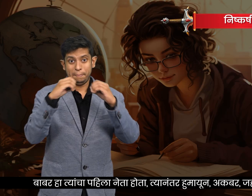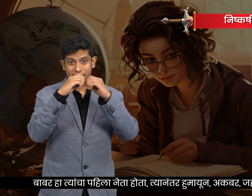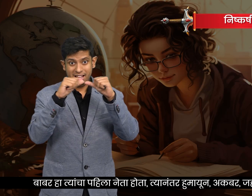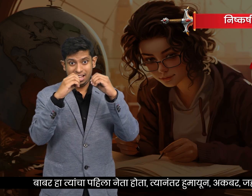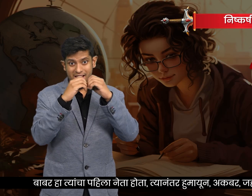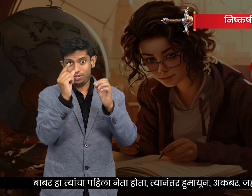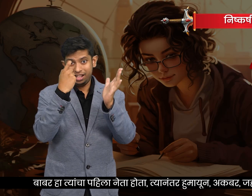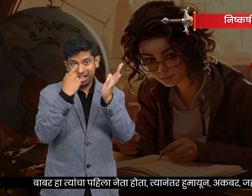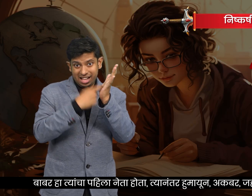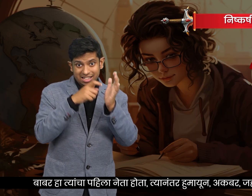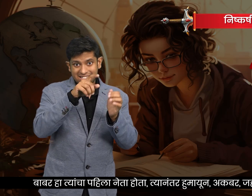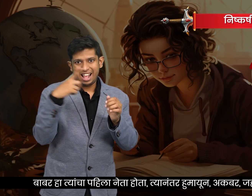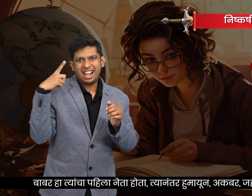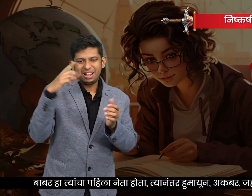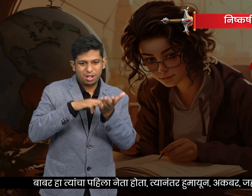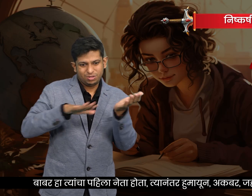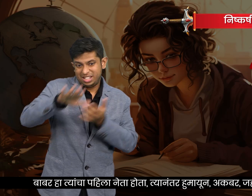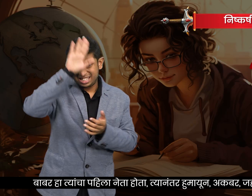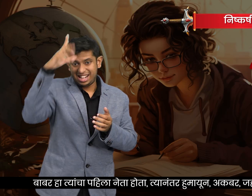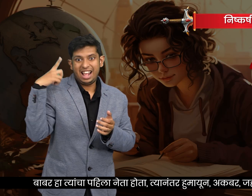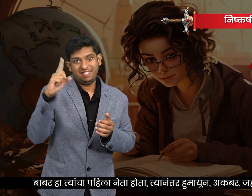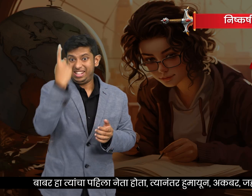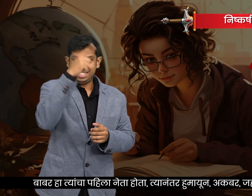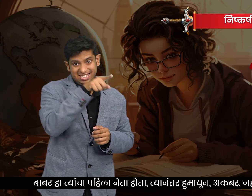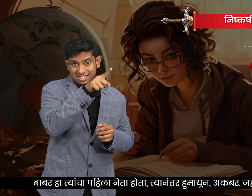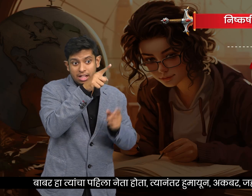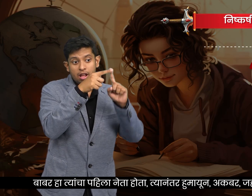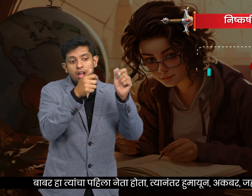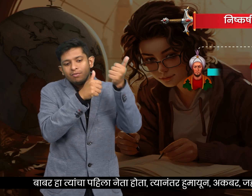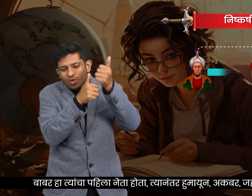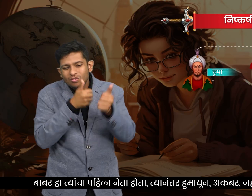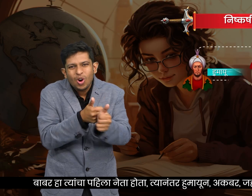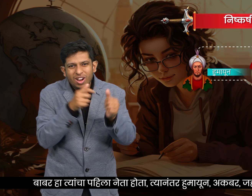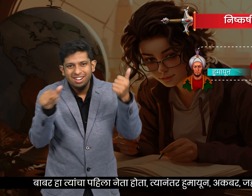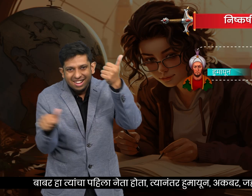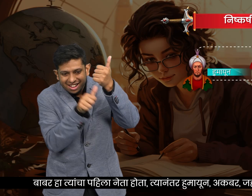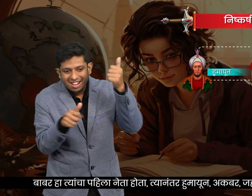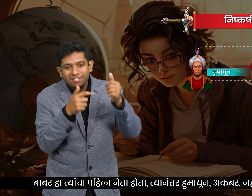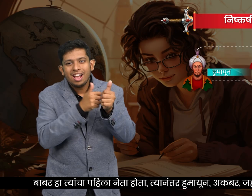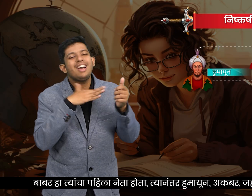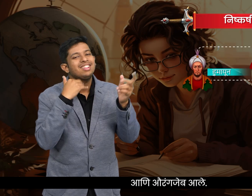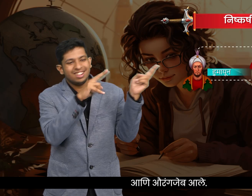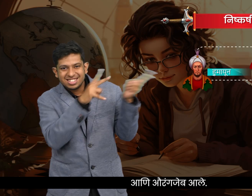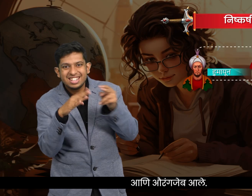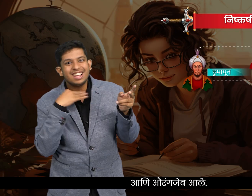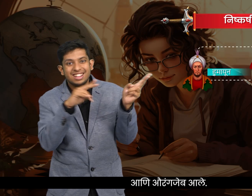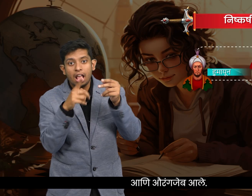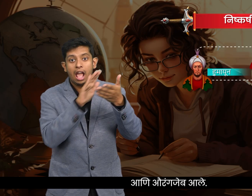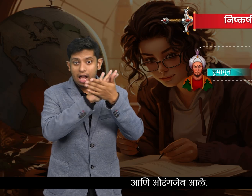बाबर हा त्यांचा पहिला नेता होता. त्यानंतर हुमायून, अकबर, जहांगीर, शाहजहां